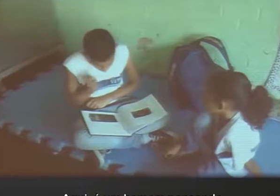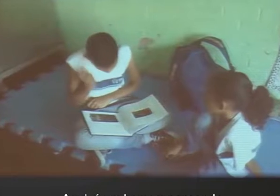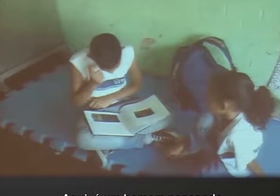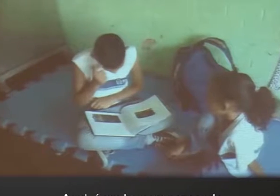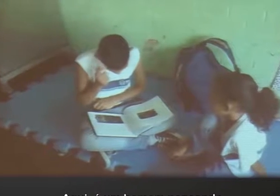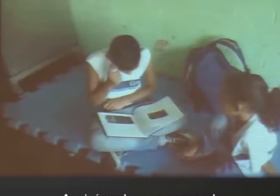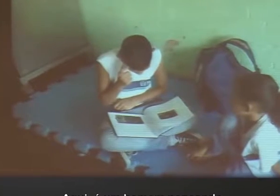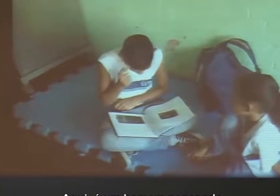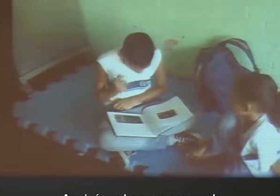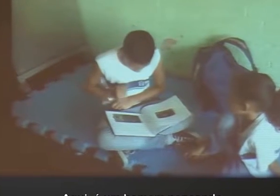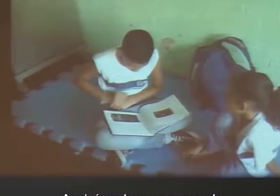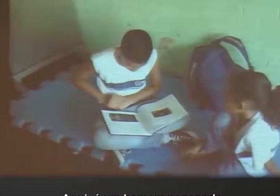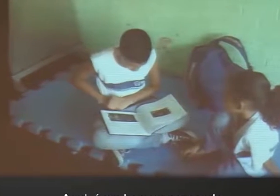Aqui um homem pensando.